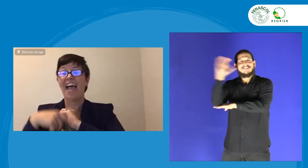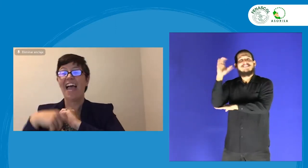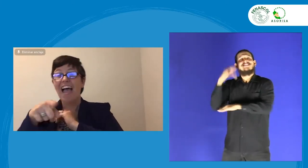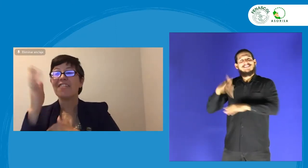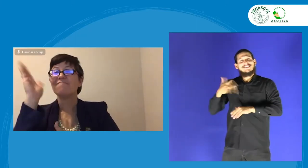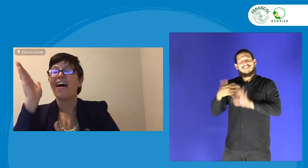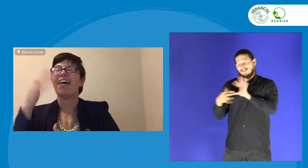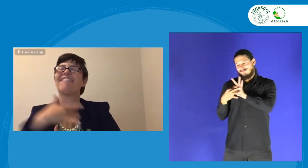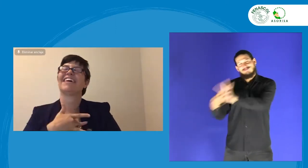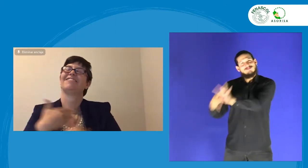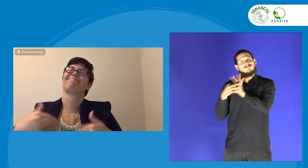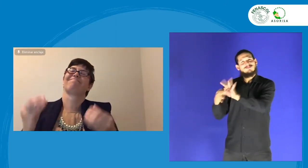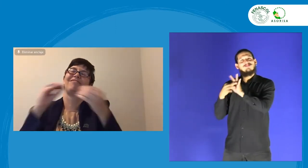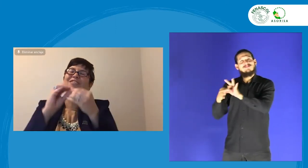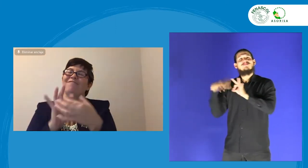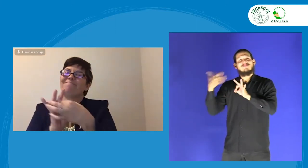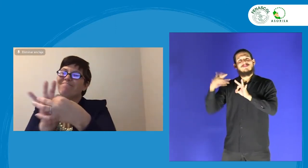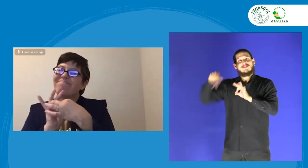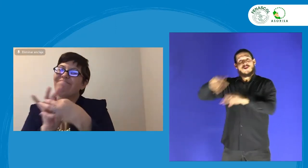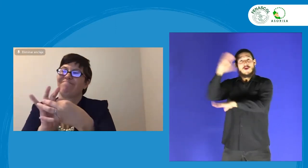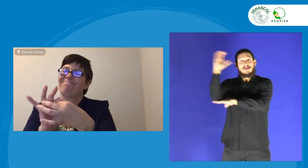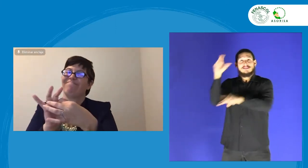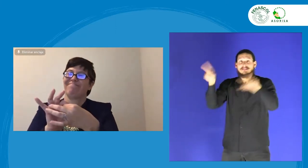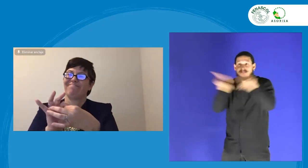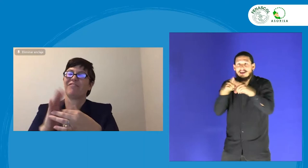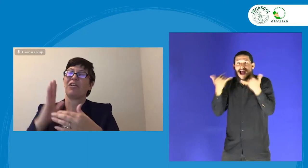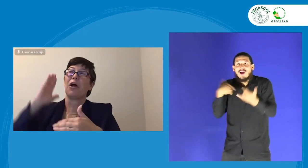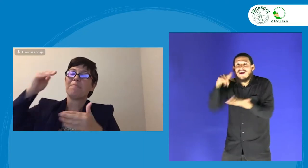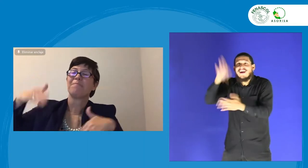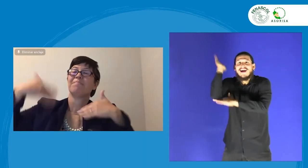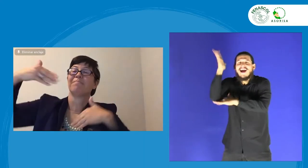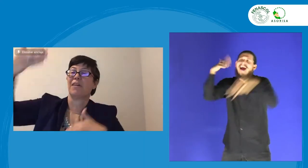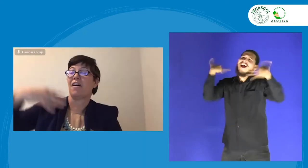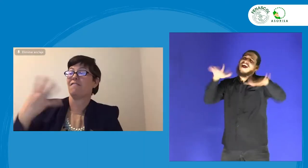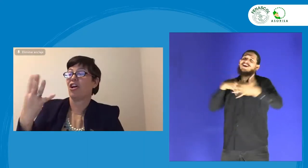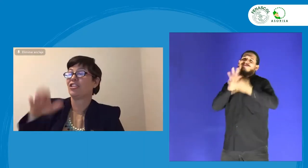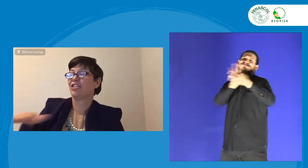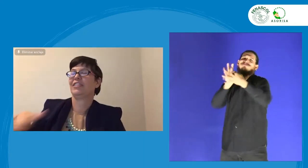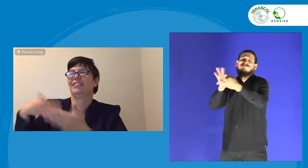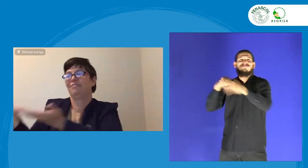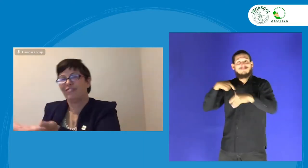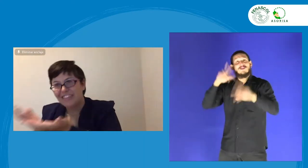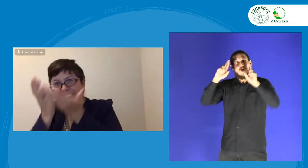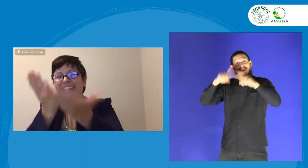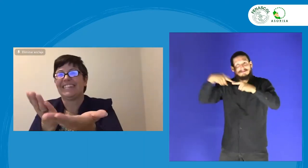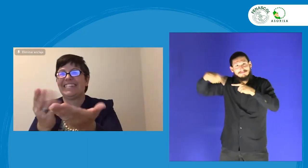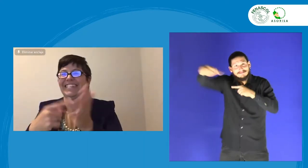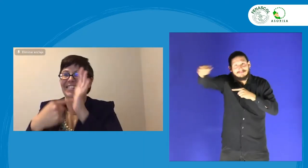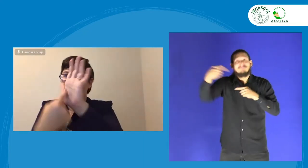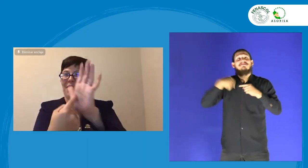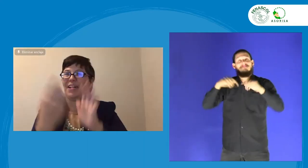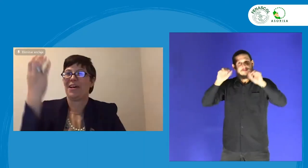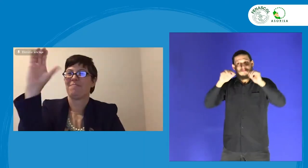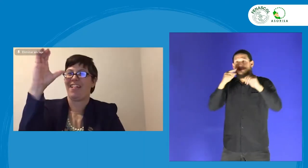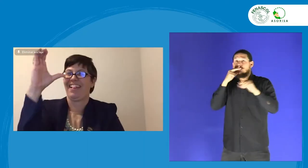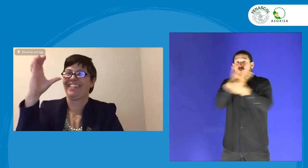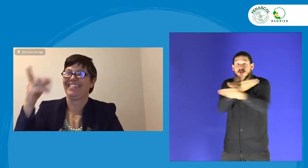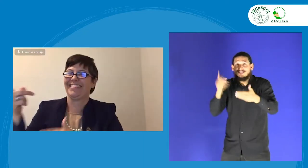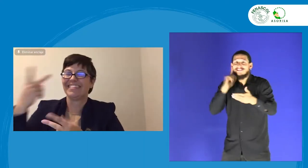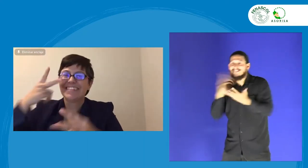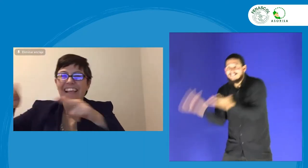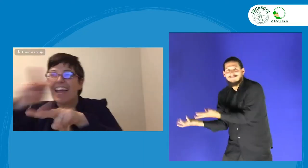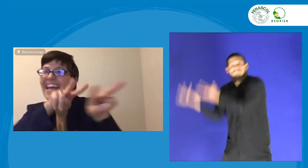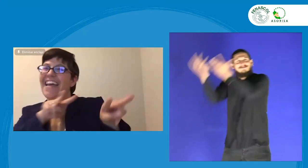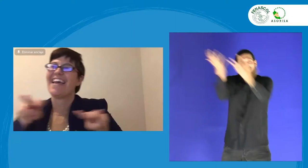bueno, para mí es, me alegro mucho saber que ella es colombiana y que yo iba a estar dando esta presentación para toda